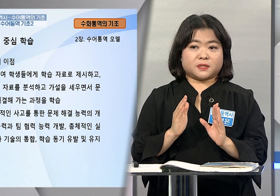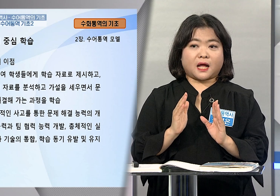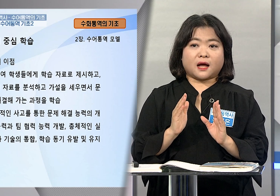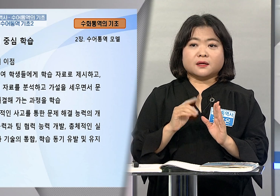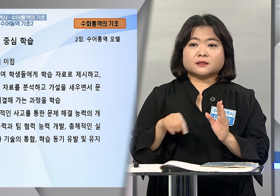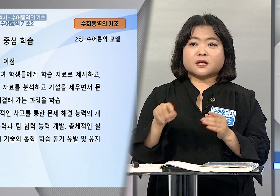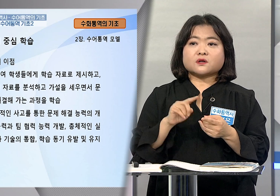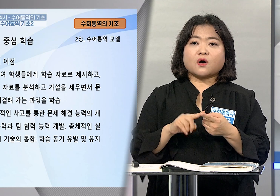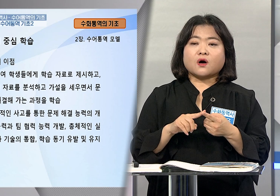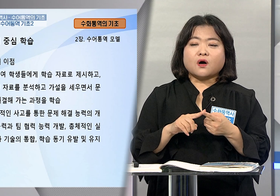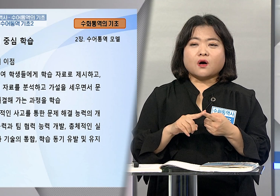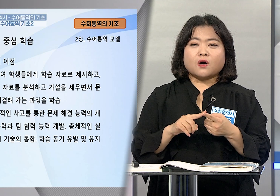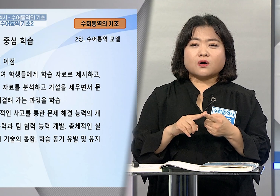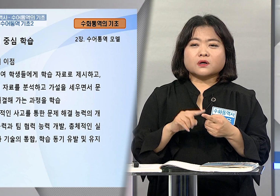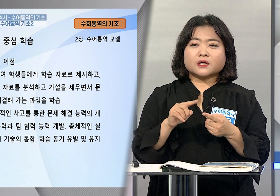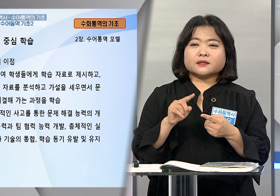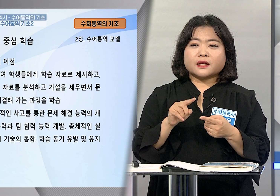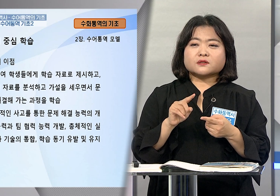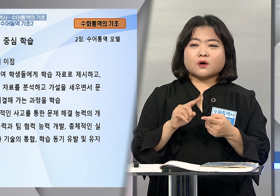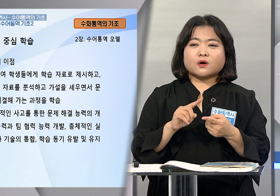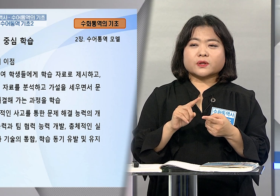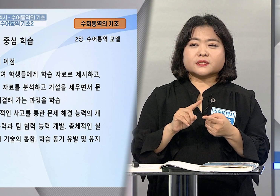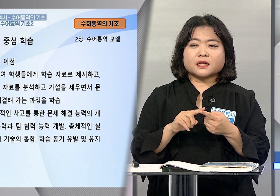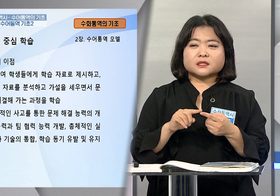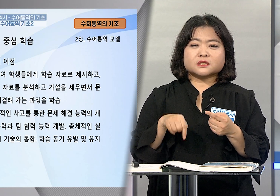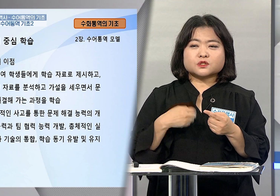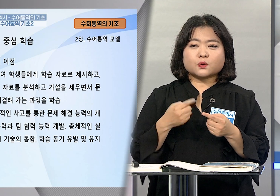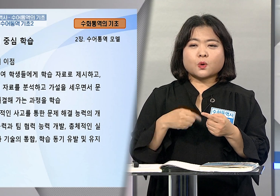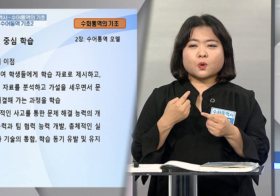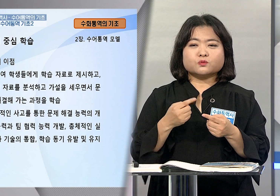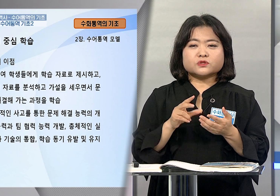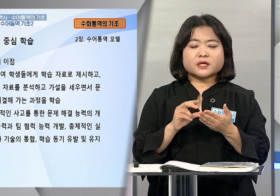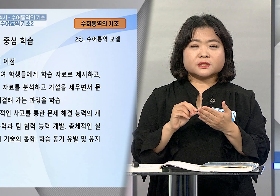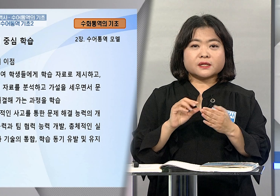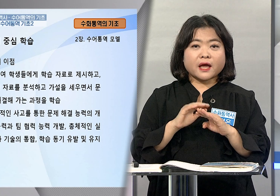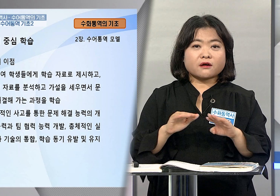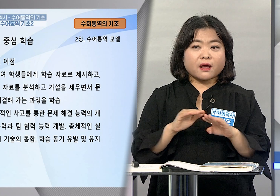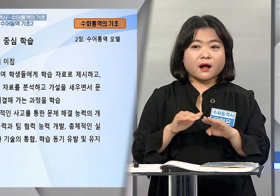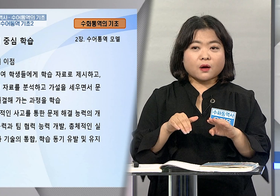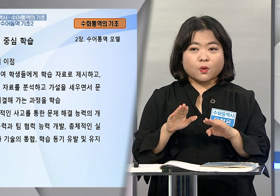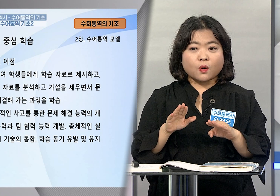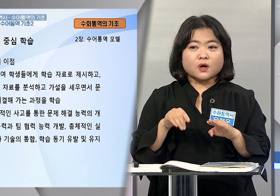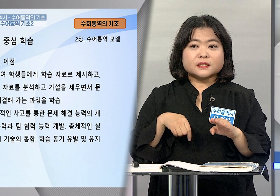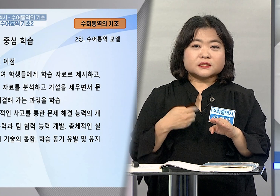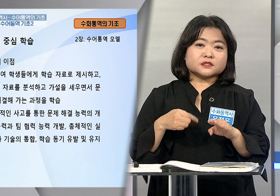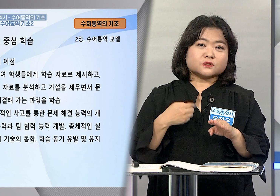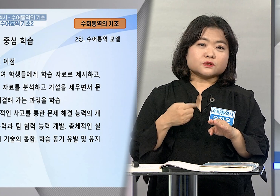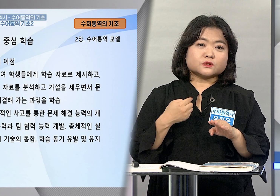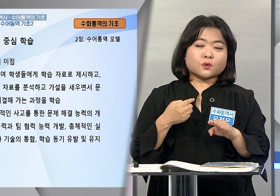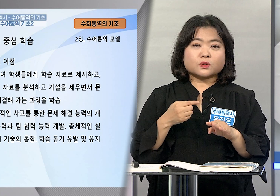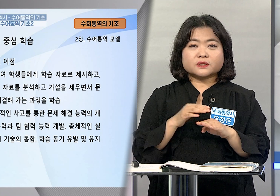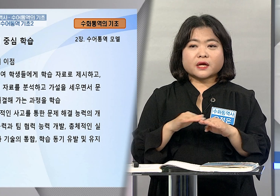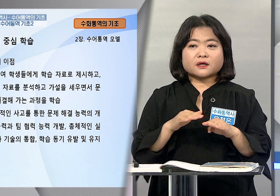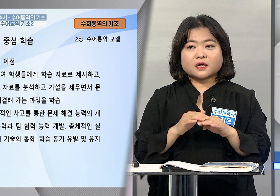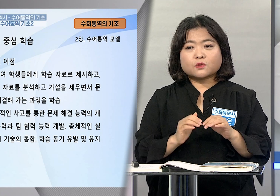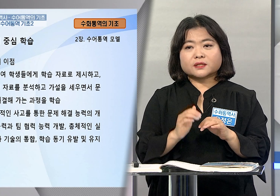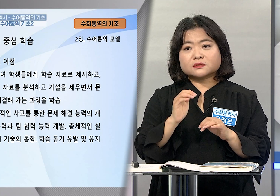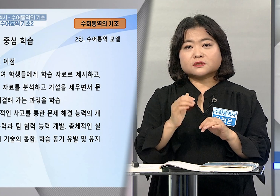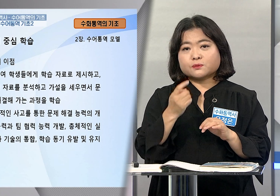학습입니다. 그래서 여기에 대해서 굉장히 스스로 문제를 해결해 가고 스스로 그 해결하는 과정들을 배울